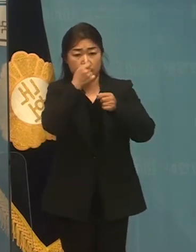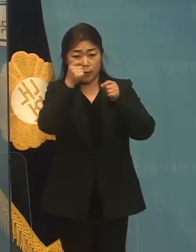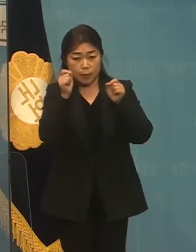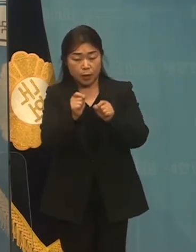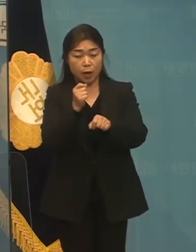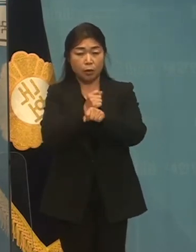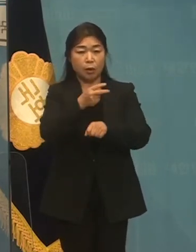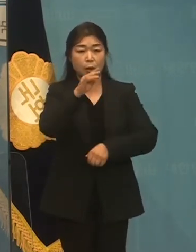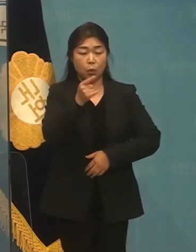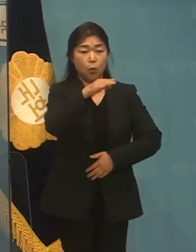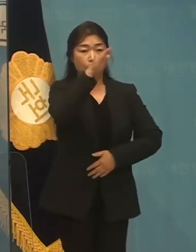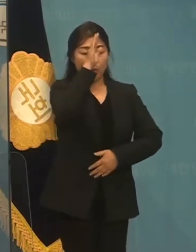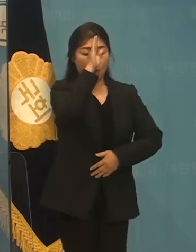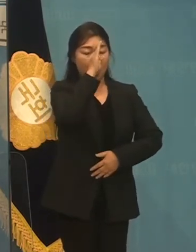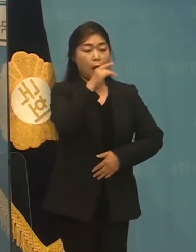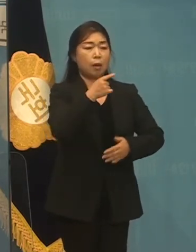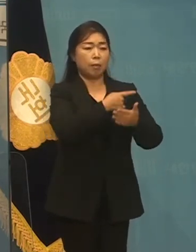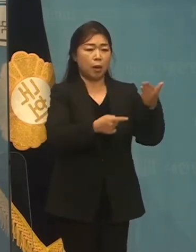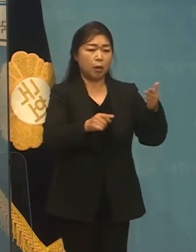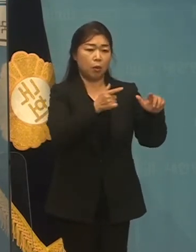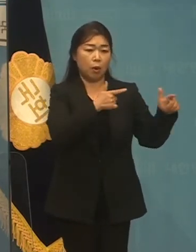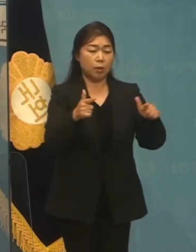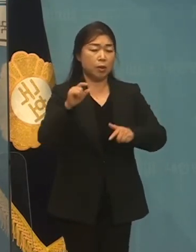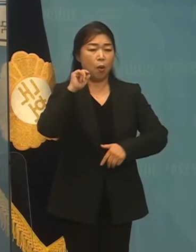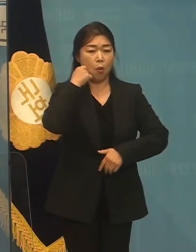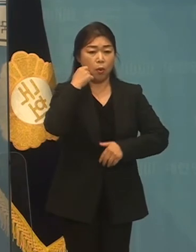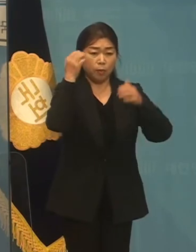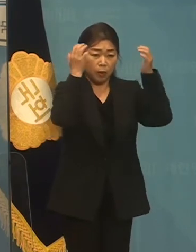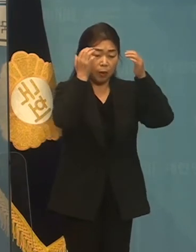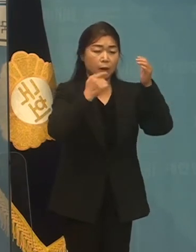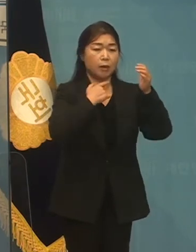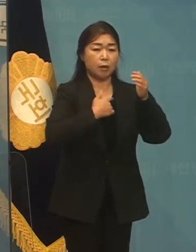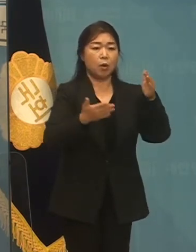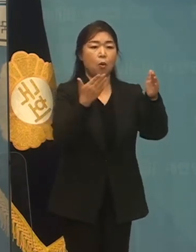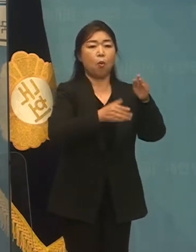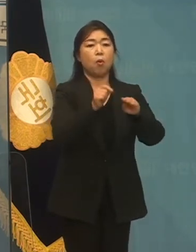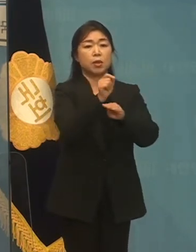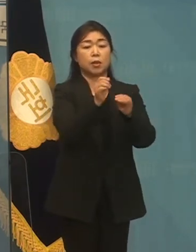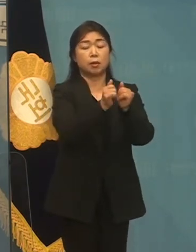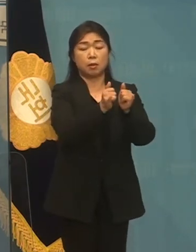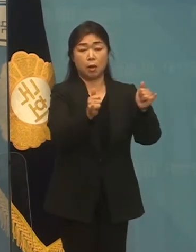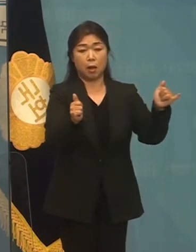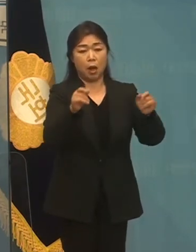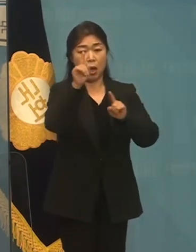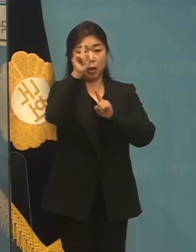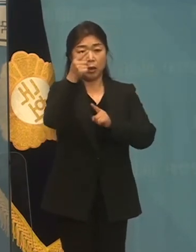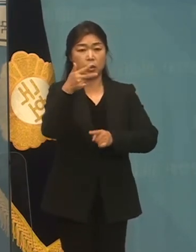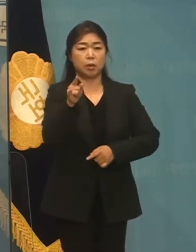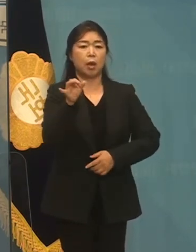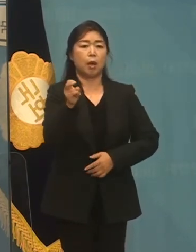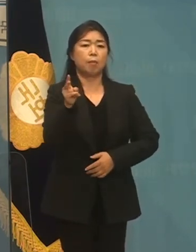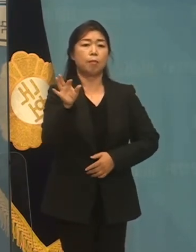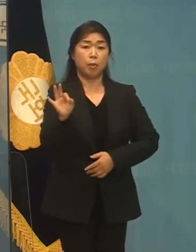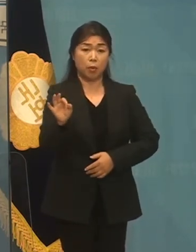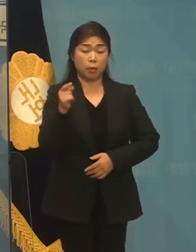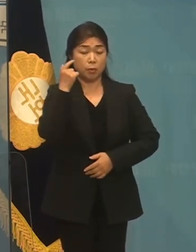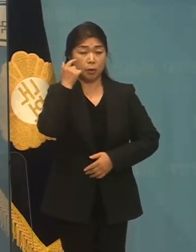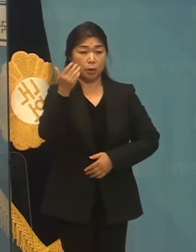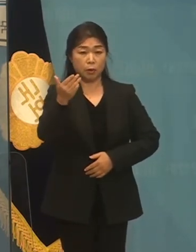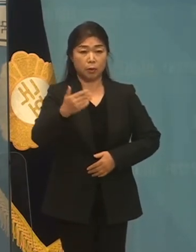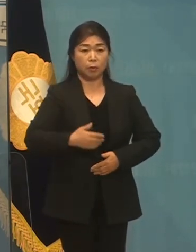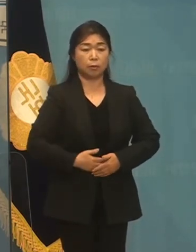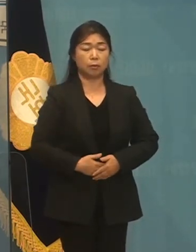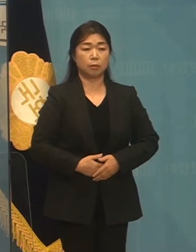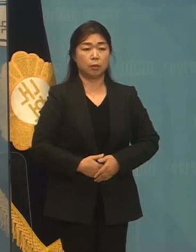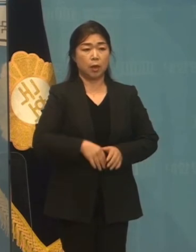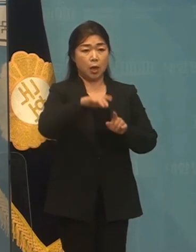하더라도 질병과 재난 등으로 어려움을 겪은 처지에 있는 공직자가 이재명 지사였단 말입니까?